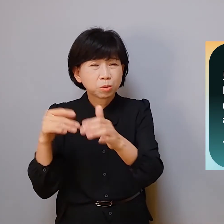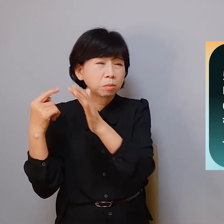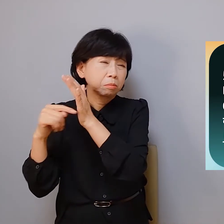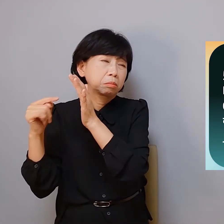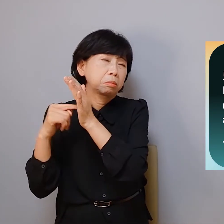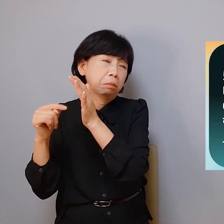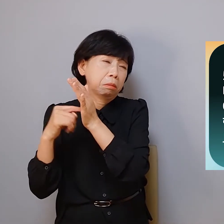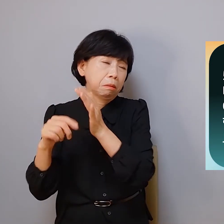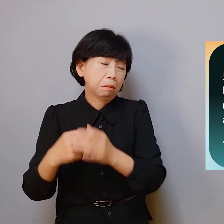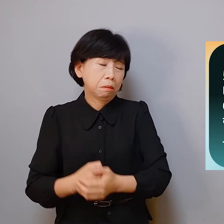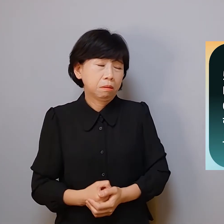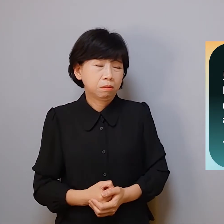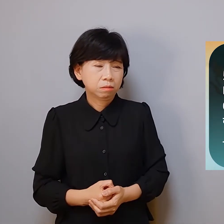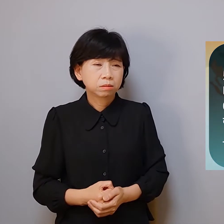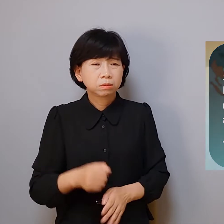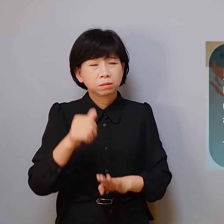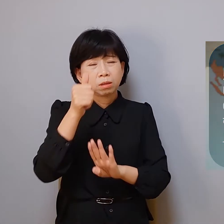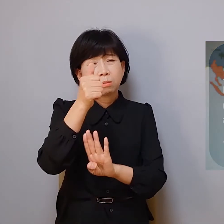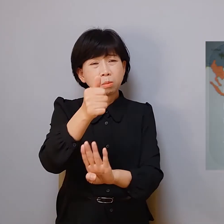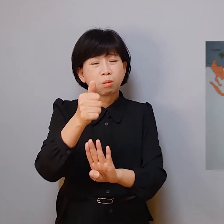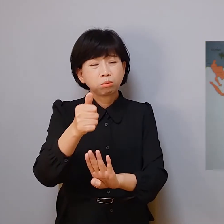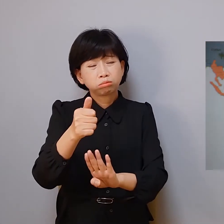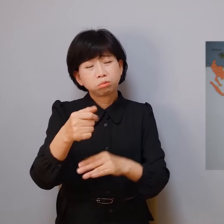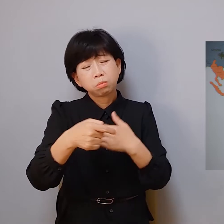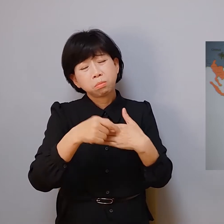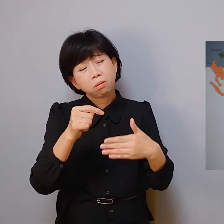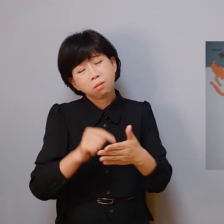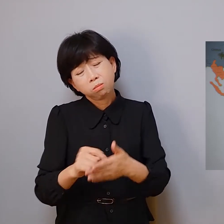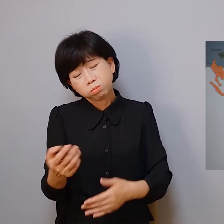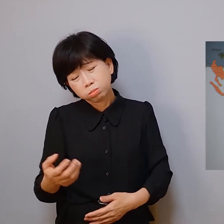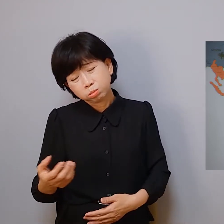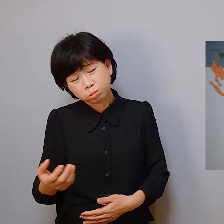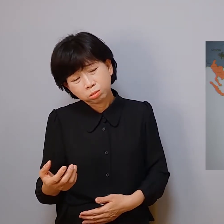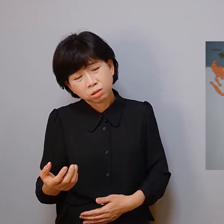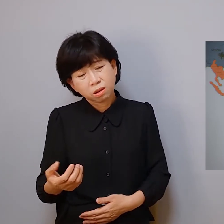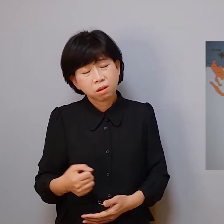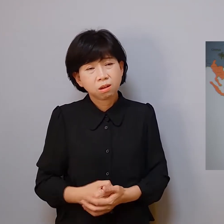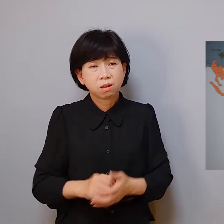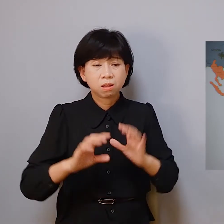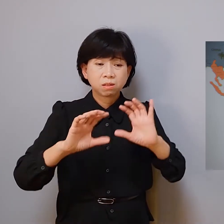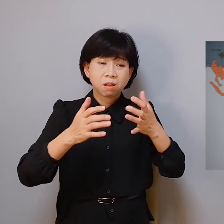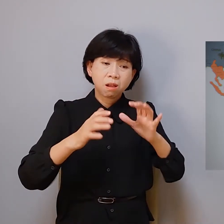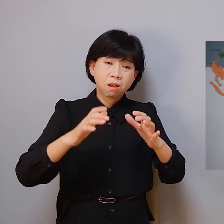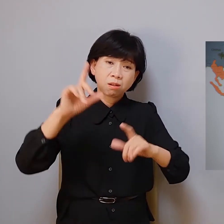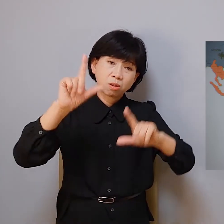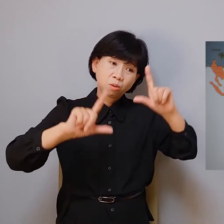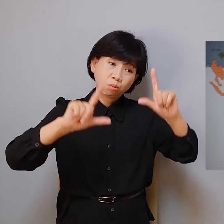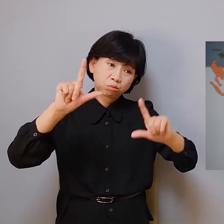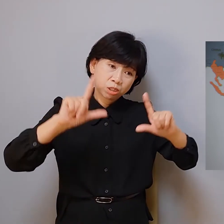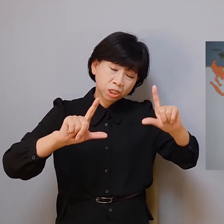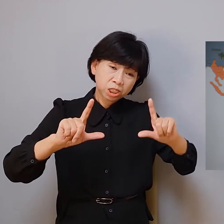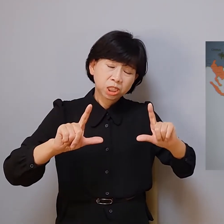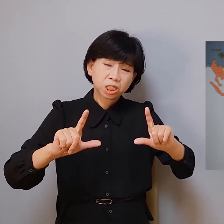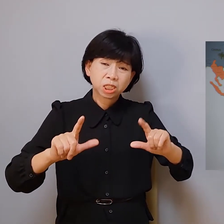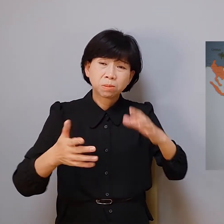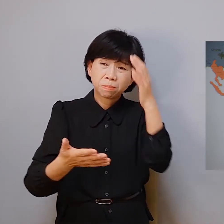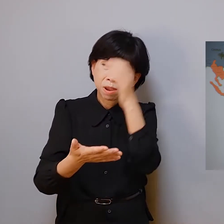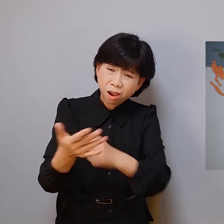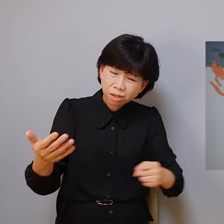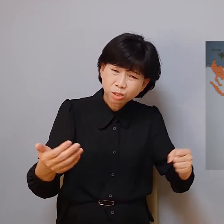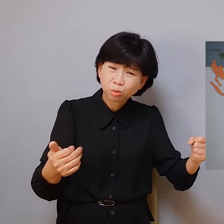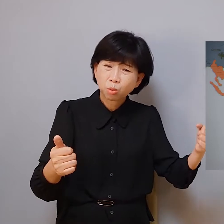선지자는요 너무 마음이 아픈 것이요. 이 나라의 현실, 지금 우리 백성들이 당하는 이